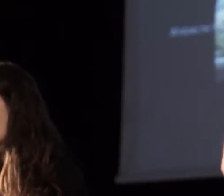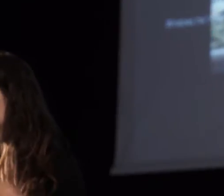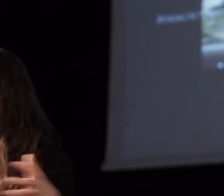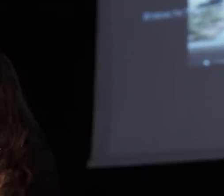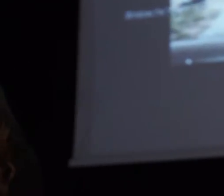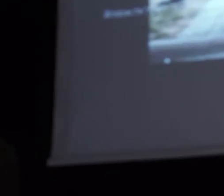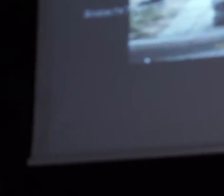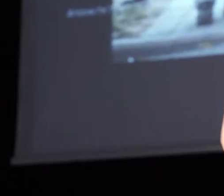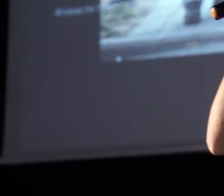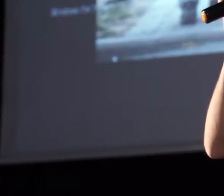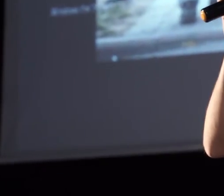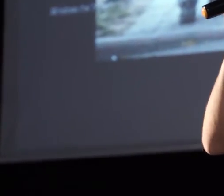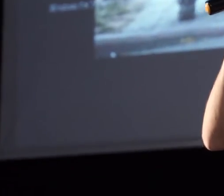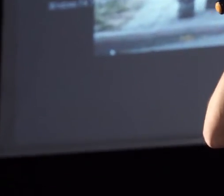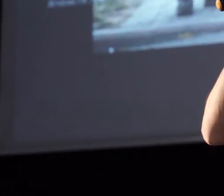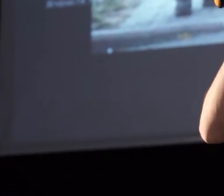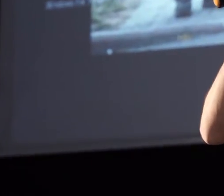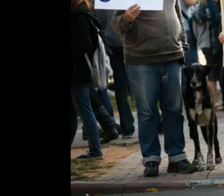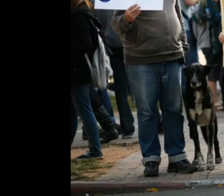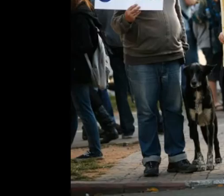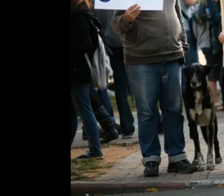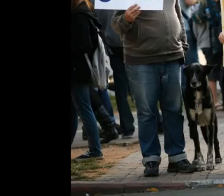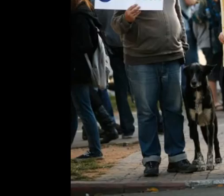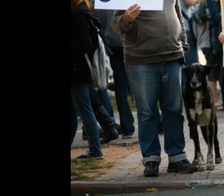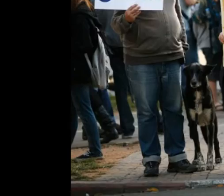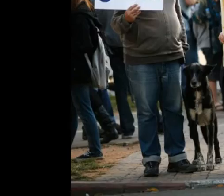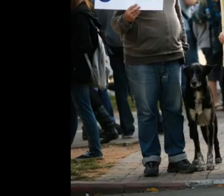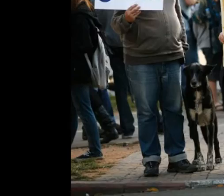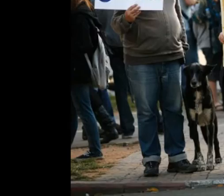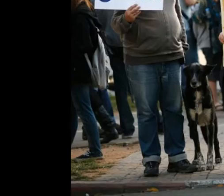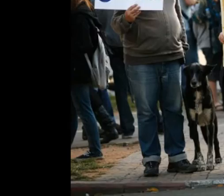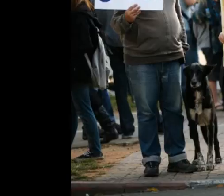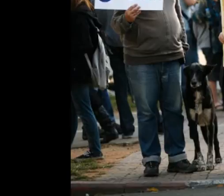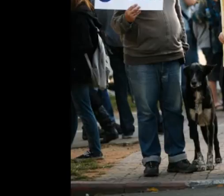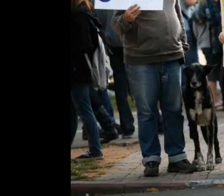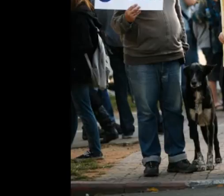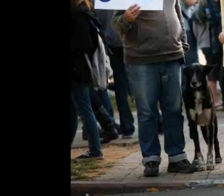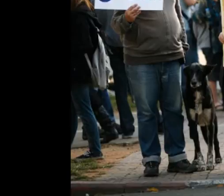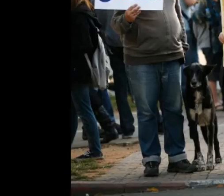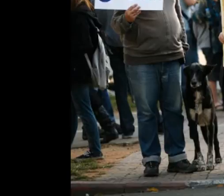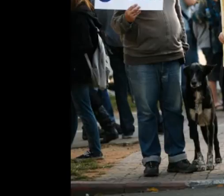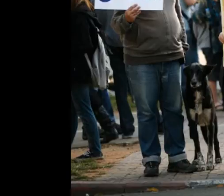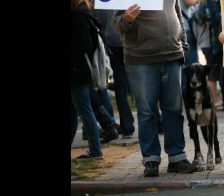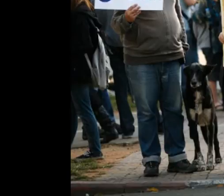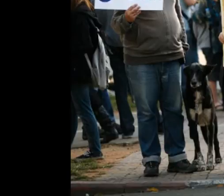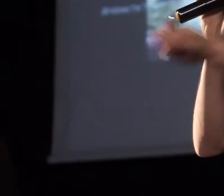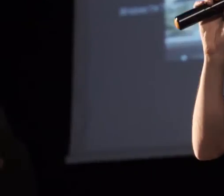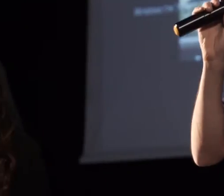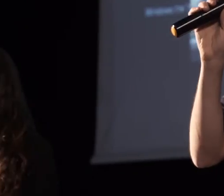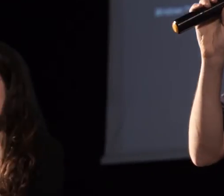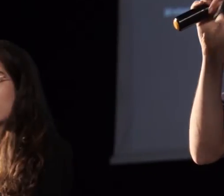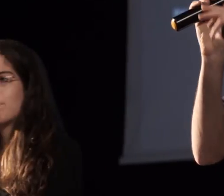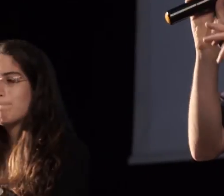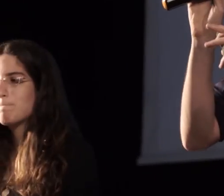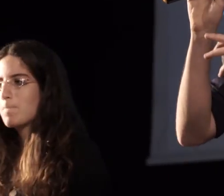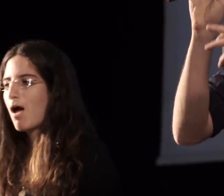אחרות. מספר העובדים שלהם ב-2015, 6,630. תסתכל על משאבים.